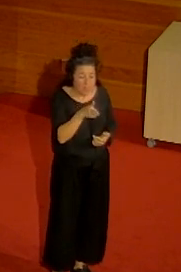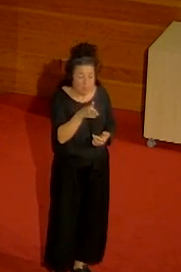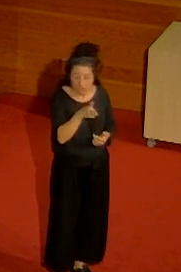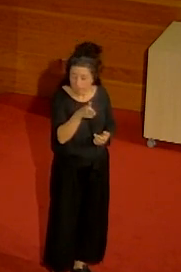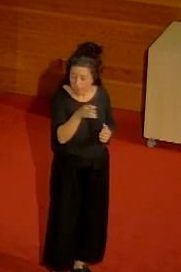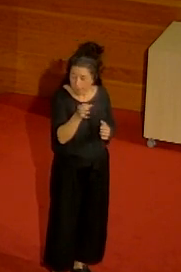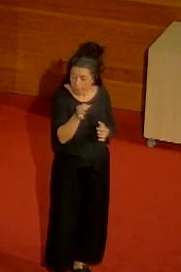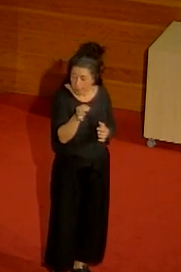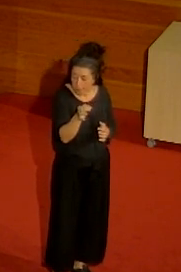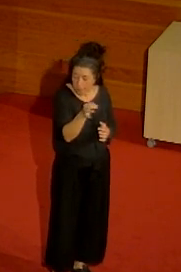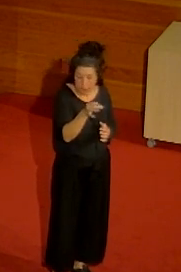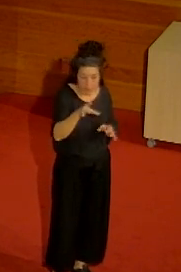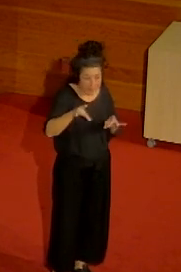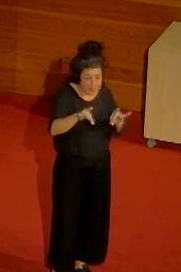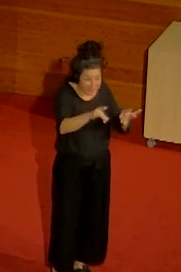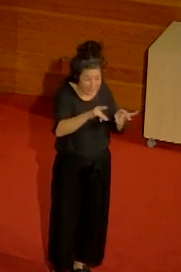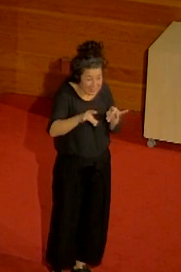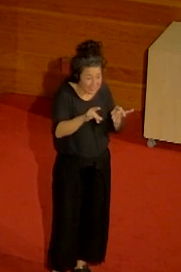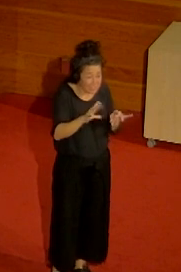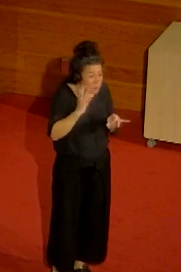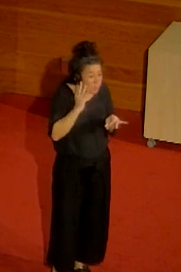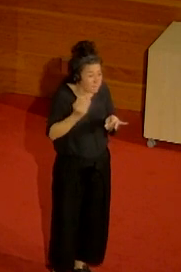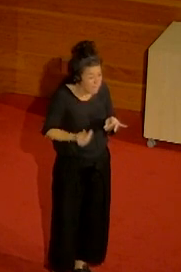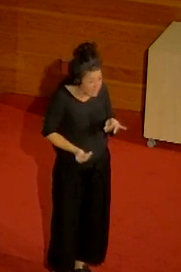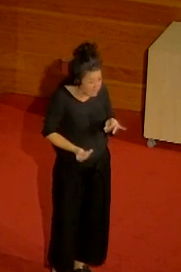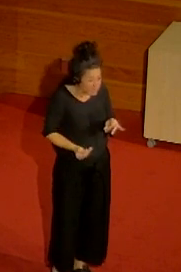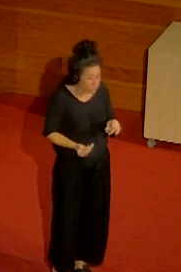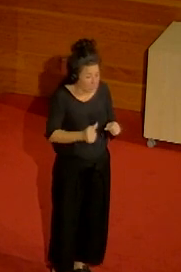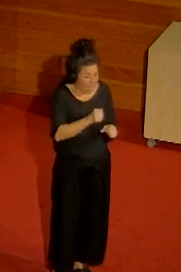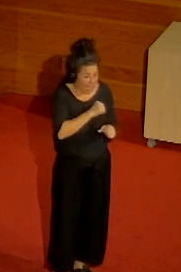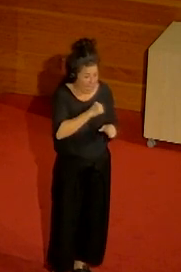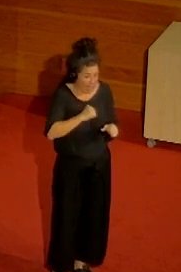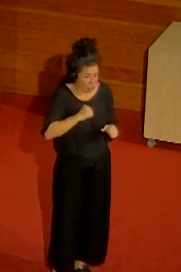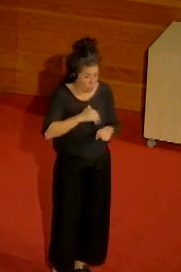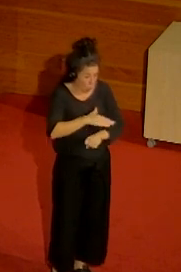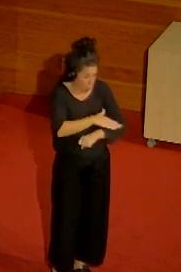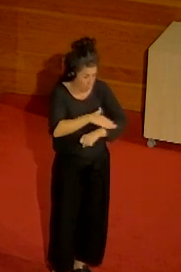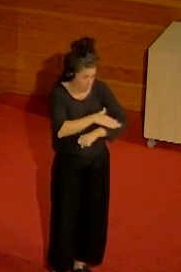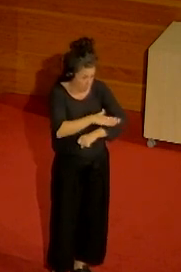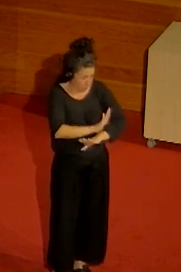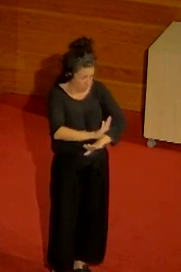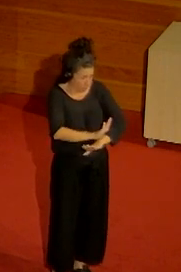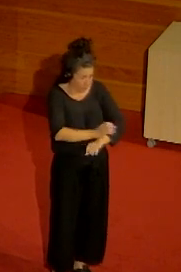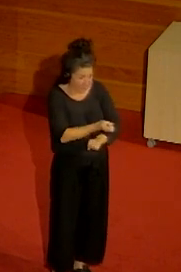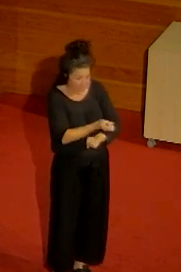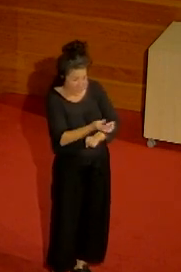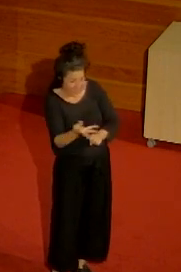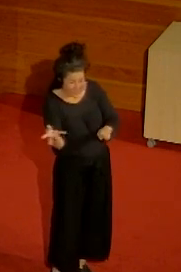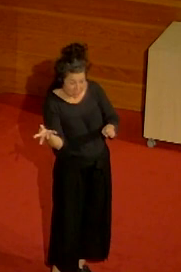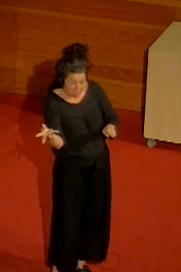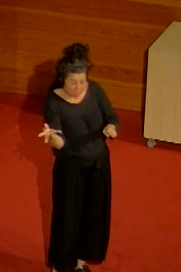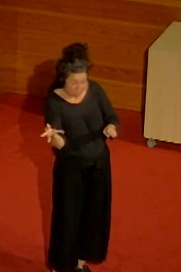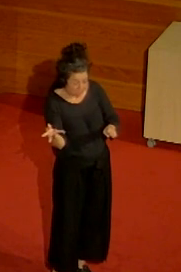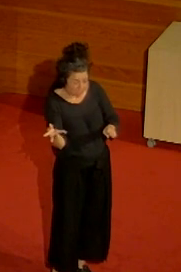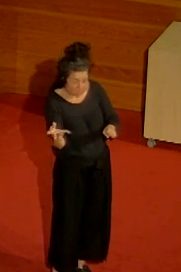el único territorio que todavía donde los palestinos se autogobiernan el resto de cisjordania es territorio